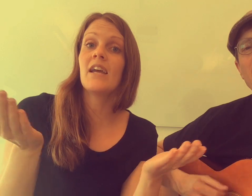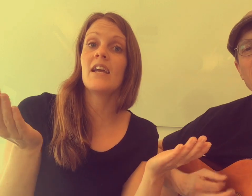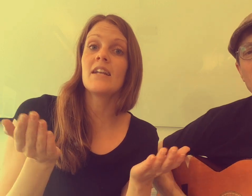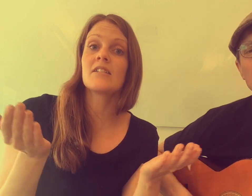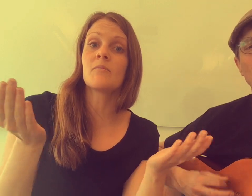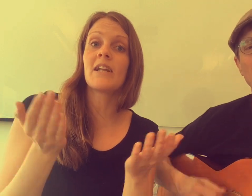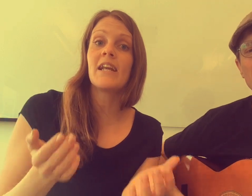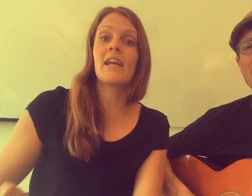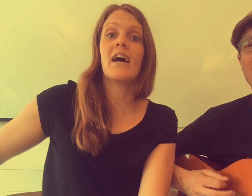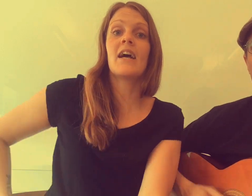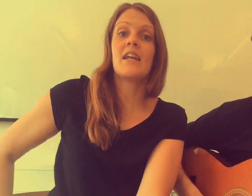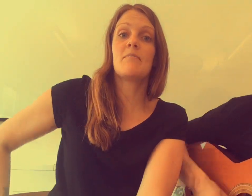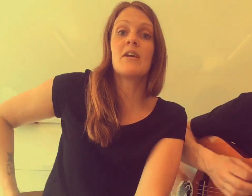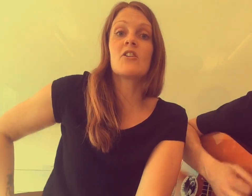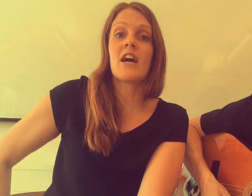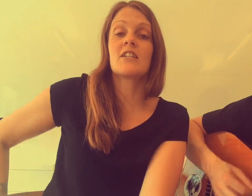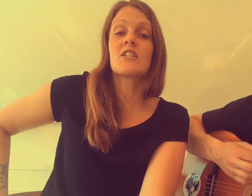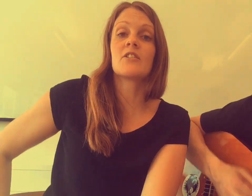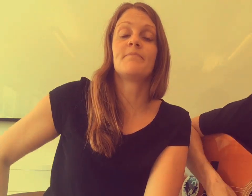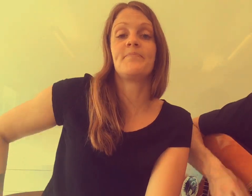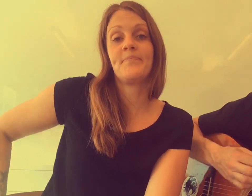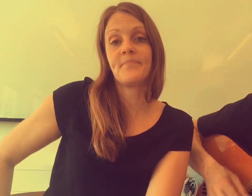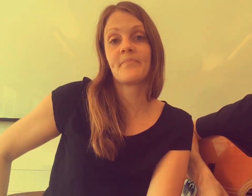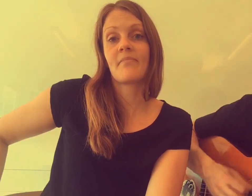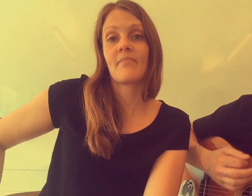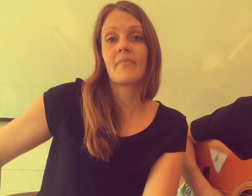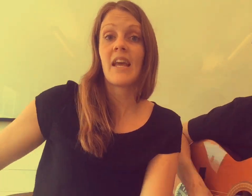Vad är det som kliar i min stjärt?